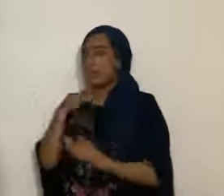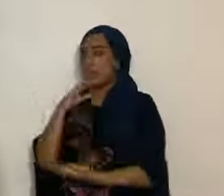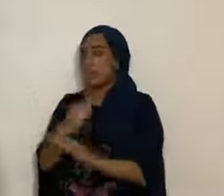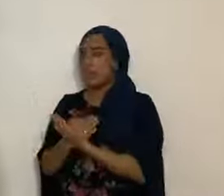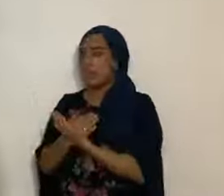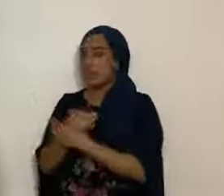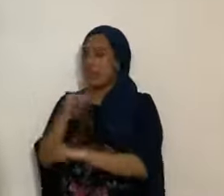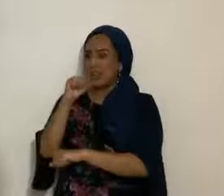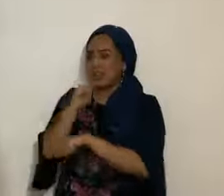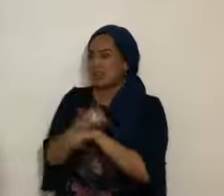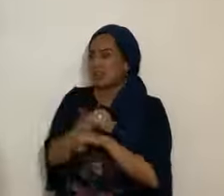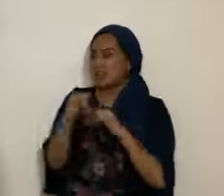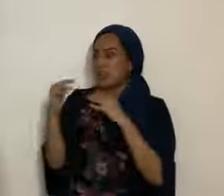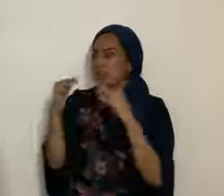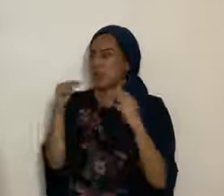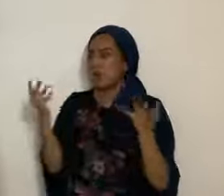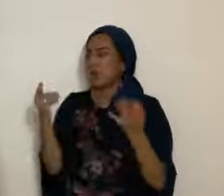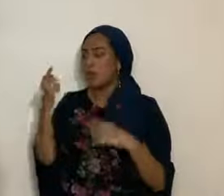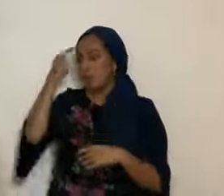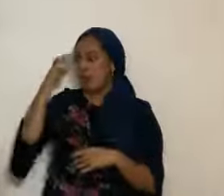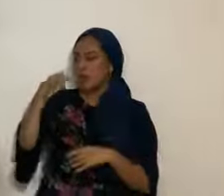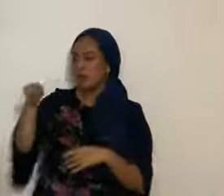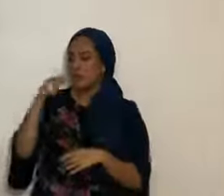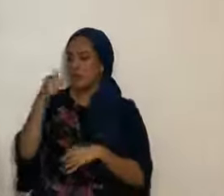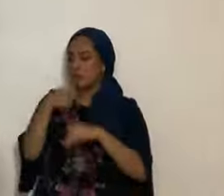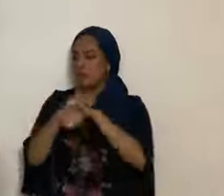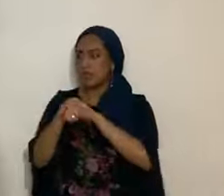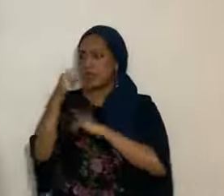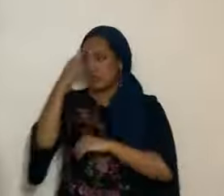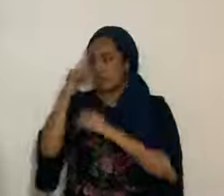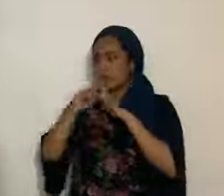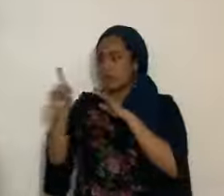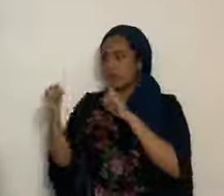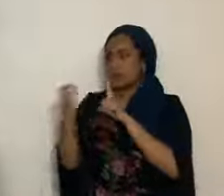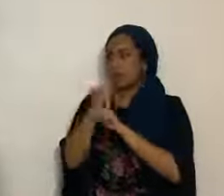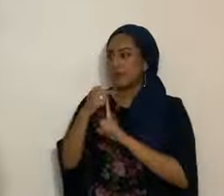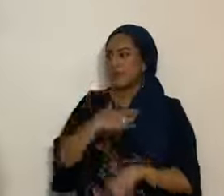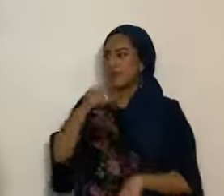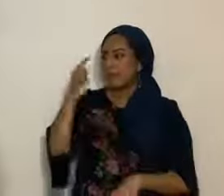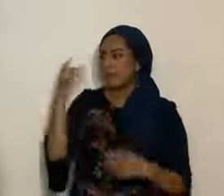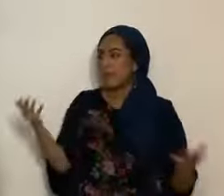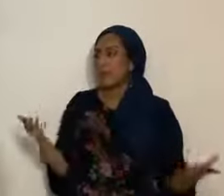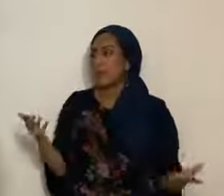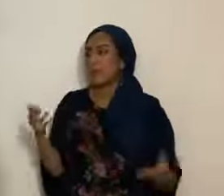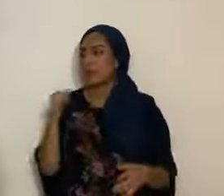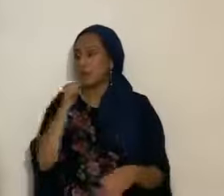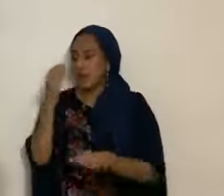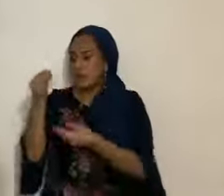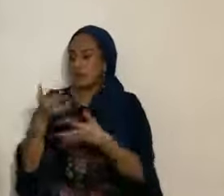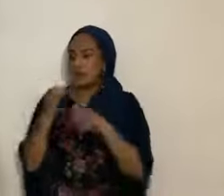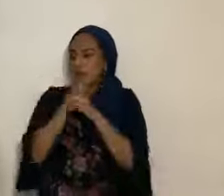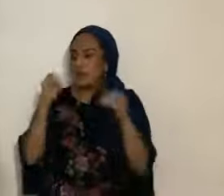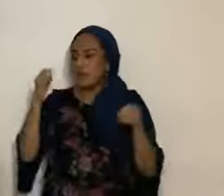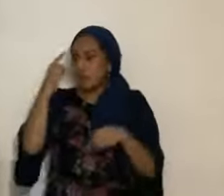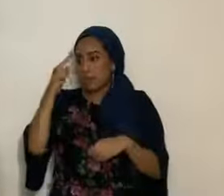de guerra? ¿Por qué te escondiste para huir y me engañaste? Y no me lo hiciste saber, para que yo te despidiera